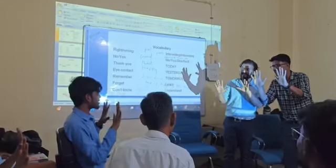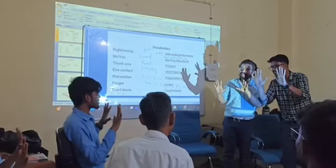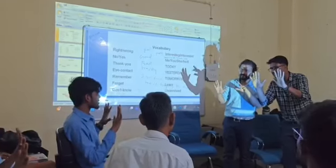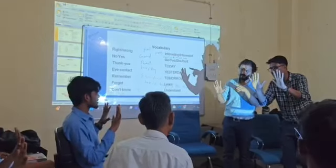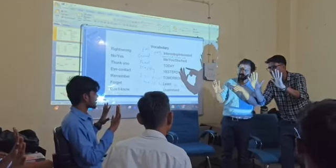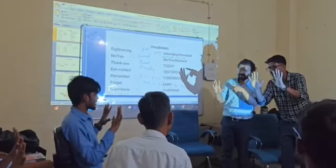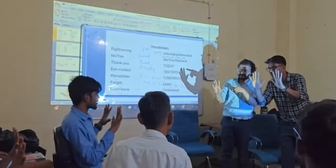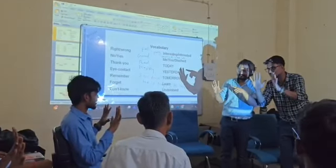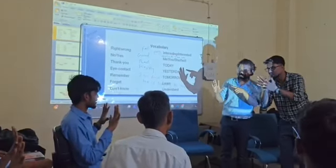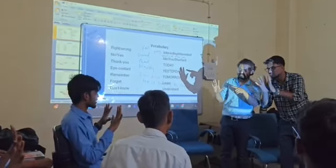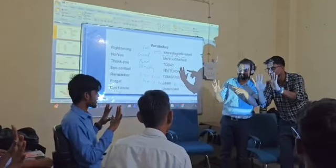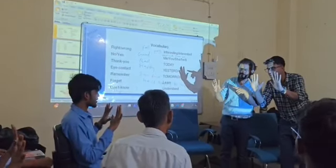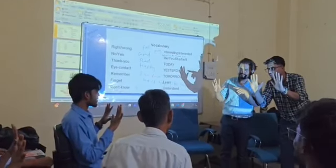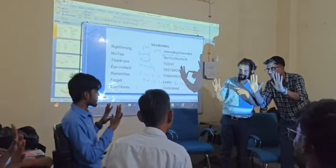है? 10 रोटी खाते हो?